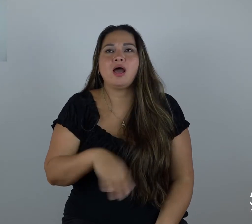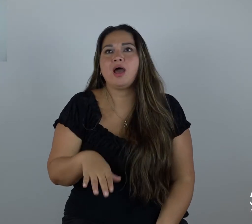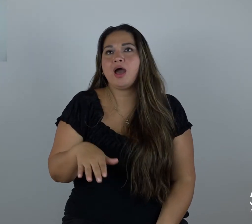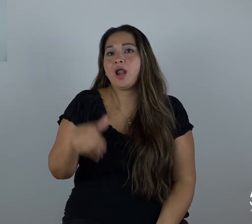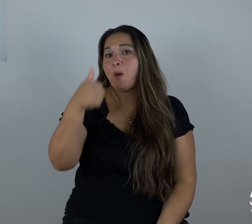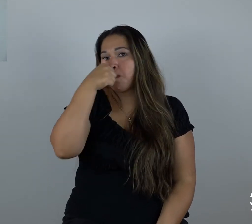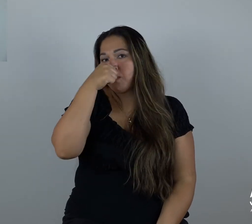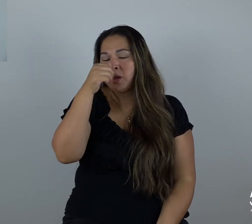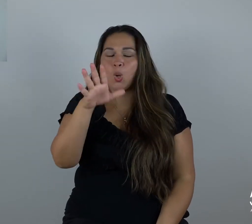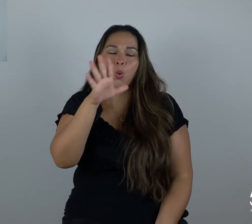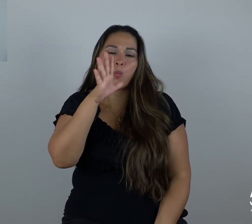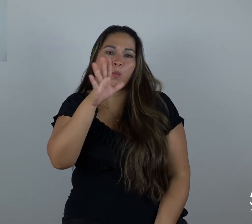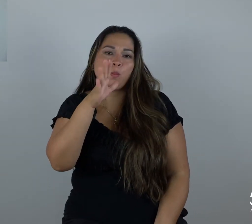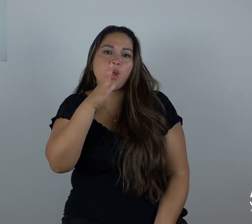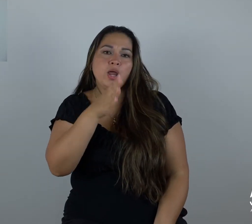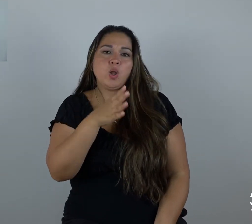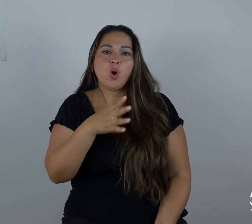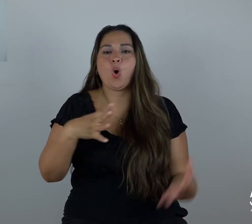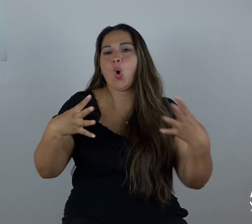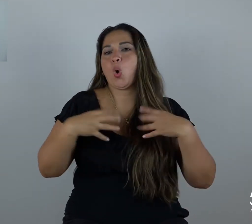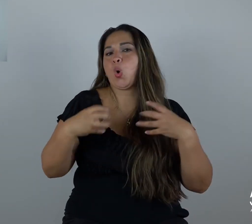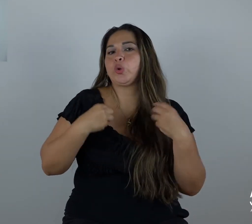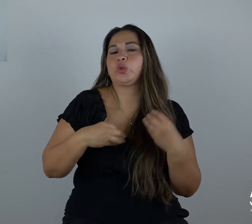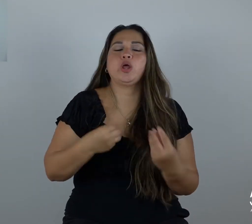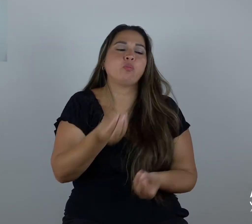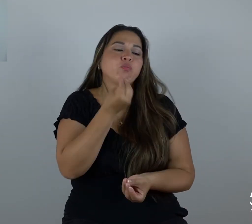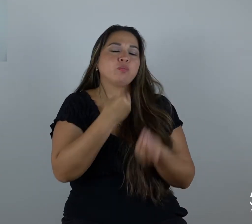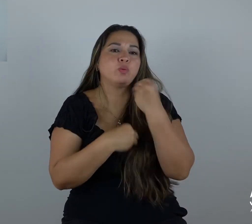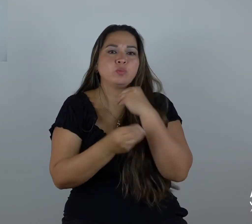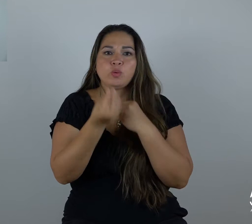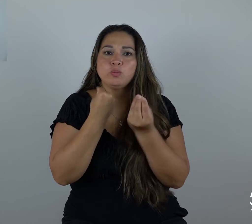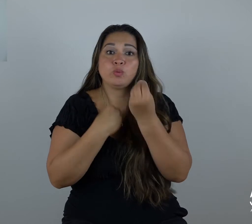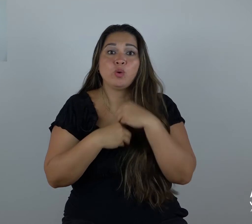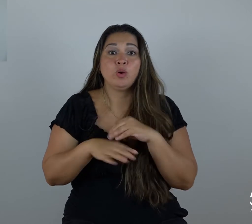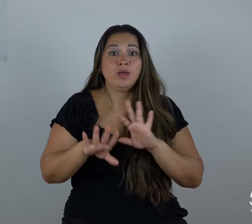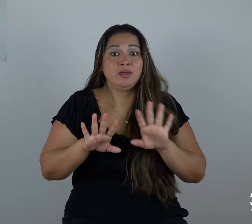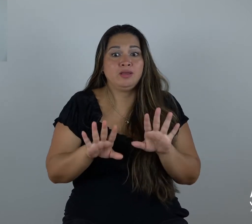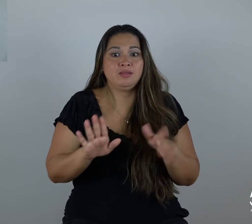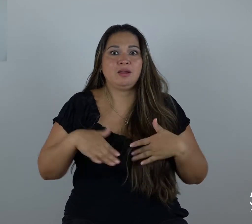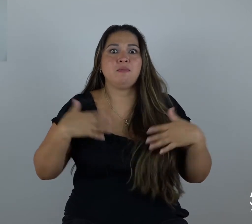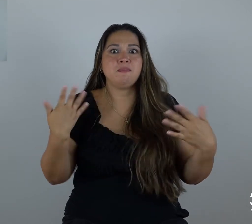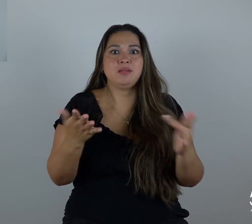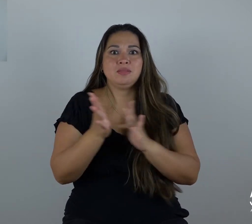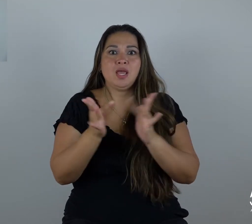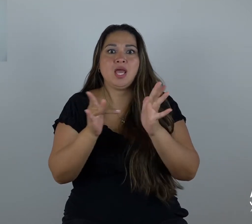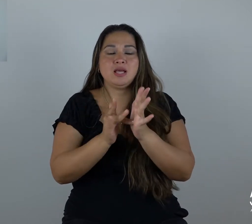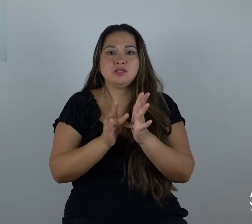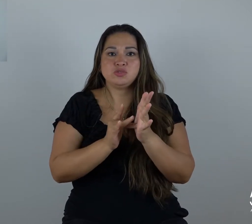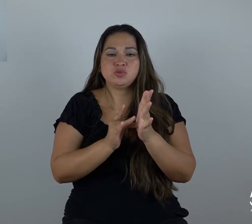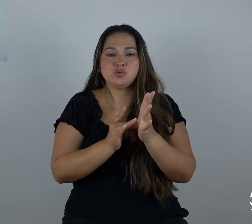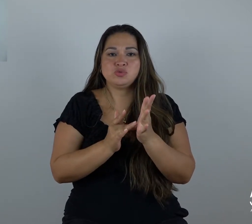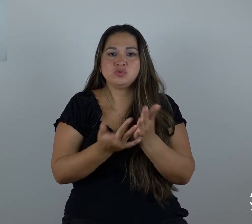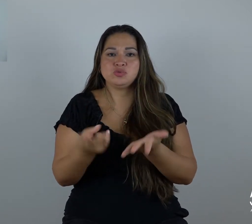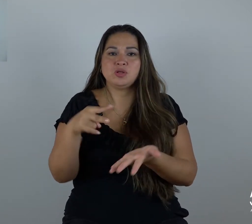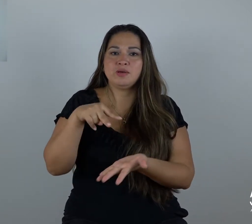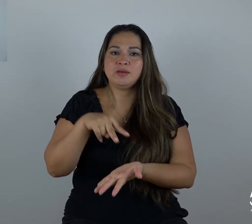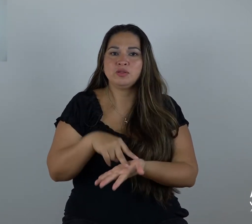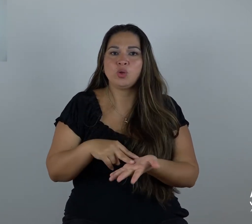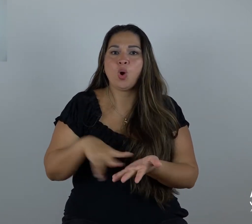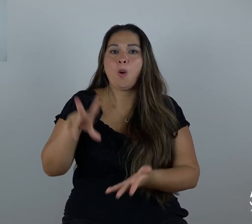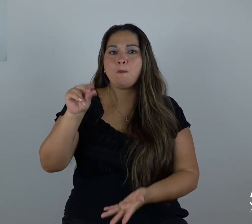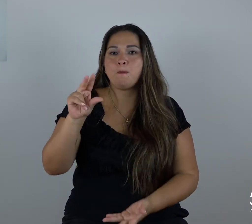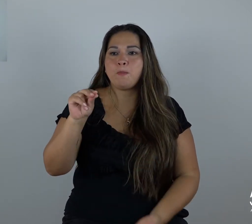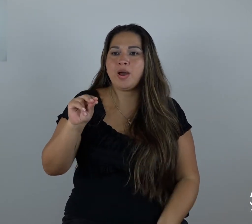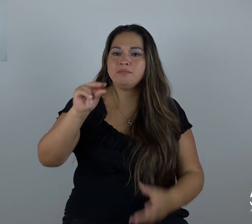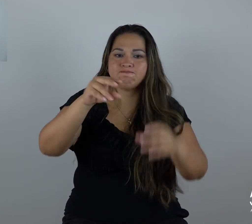tomaron pan y tomaron vino, que es lo que hemos leído. El Señor Jesucristo, en un momento dado de la cena, cogió pan y lo